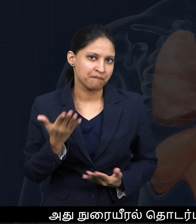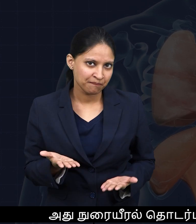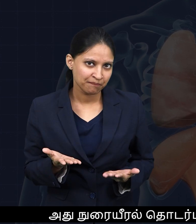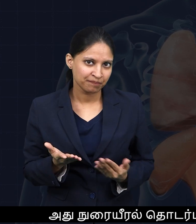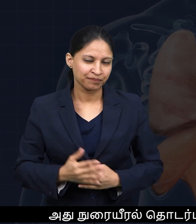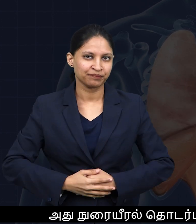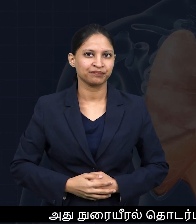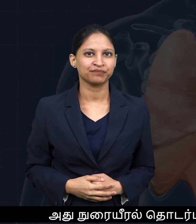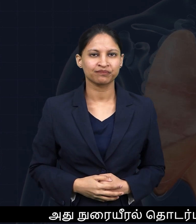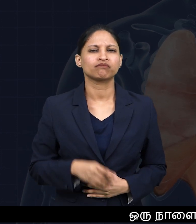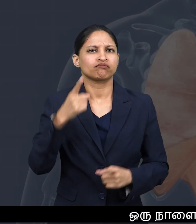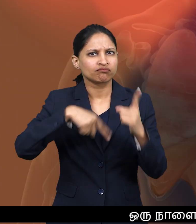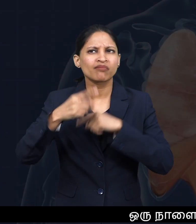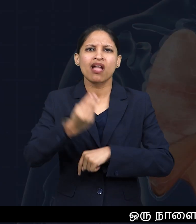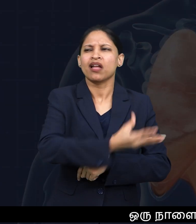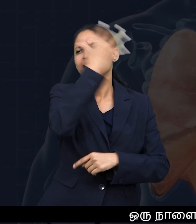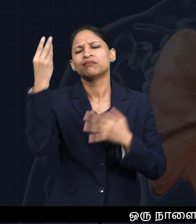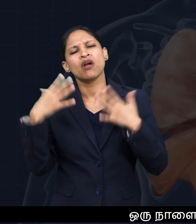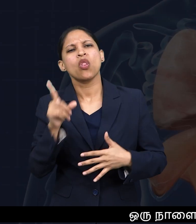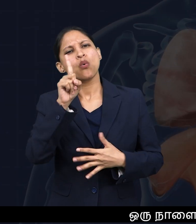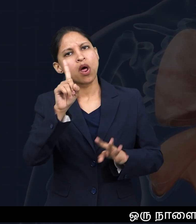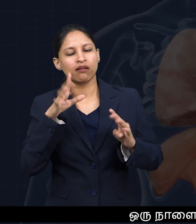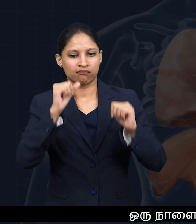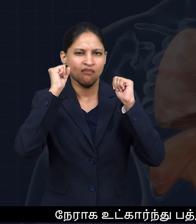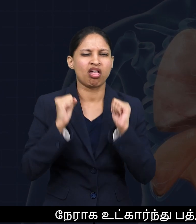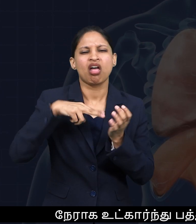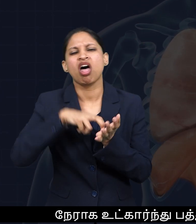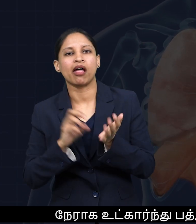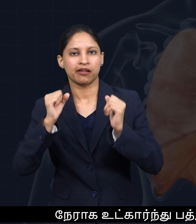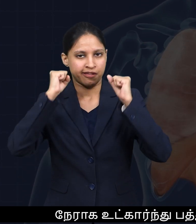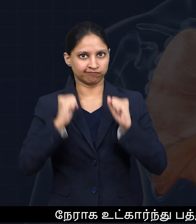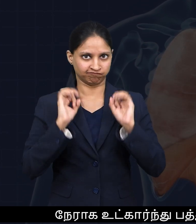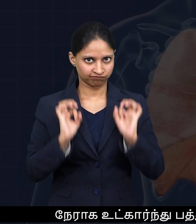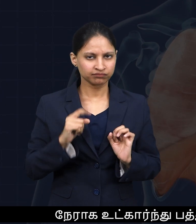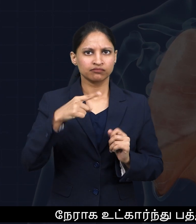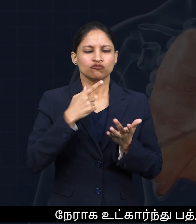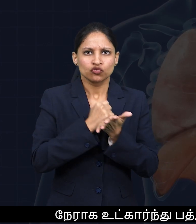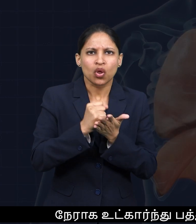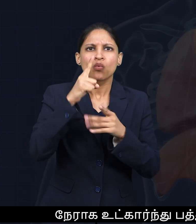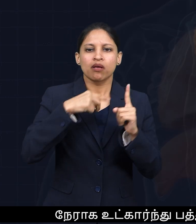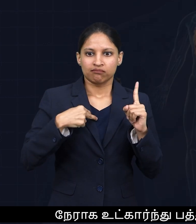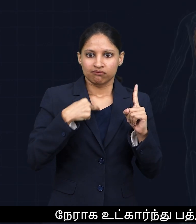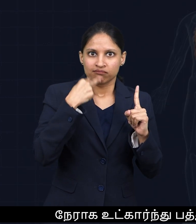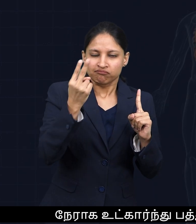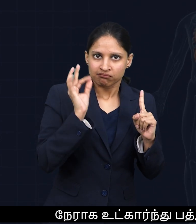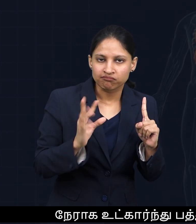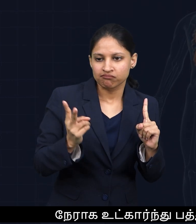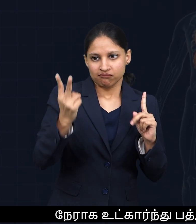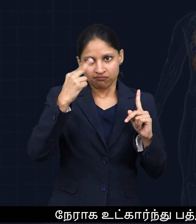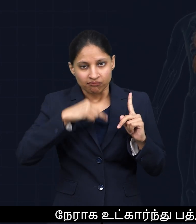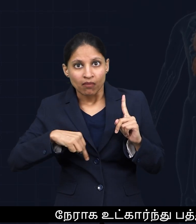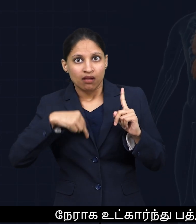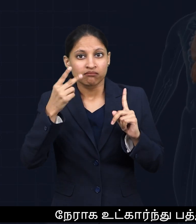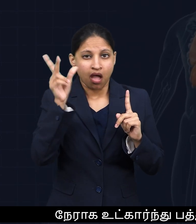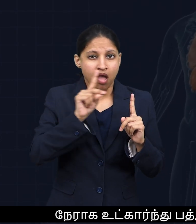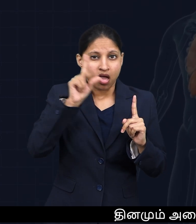தொடர்பான பிரச்சனைகளை ஏற்படுத்தும். ஒரு நாளைக்கு ஒரு முறையாவது நேராக உட்கார்ந்து 10 முறை ஆழ்ந்த மூச்சை